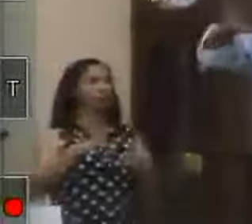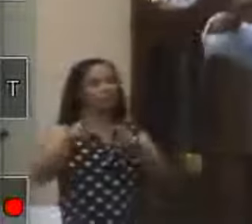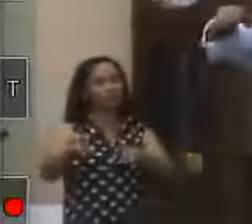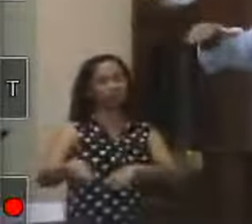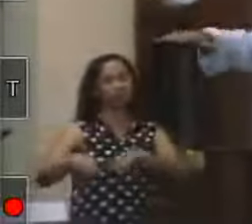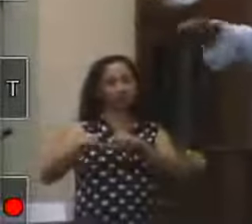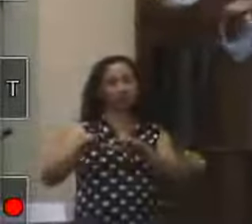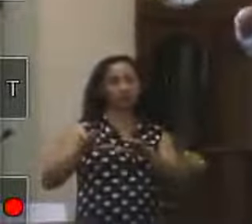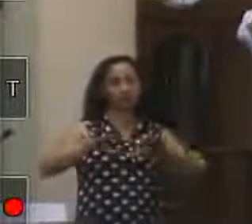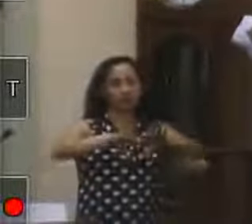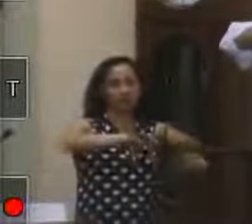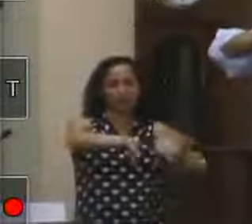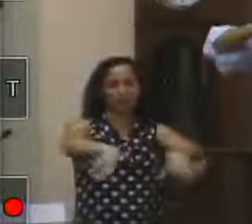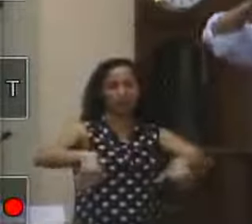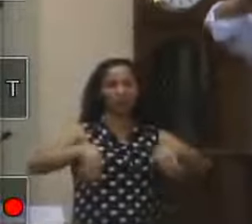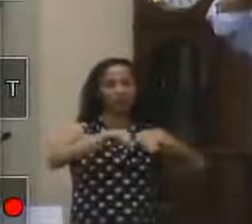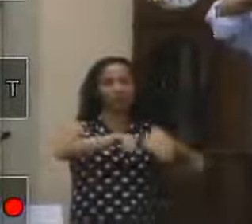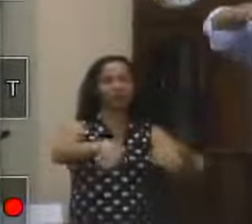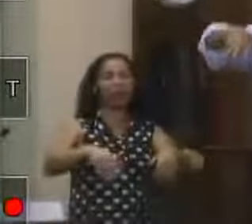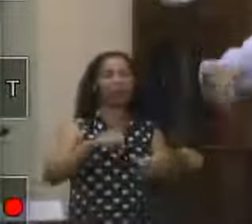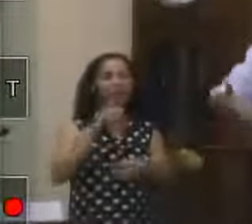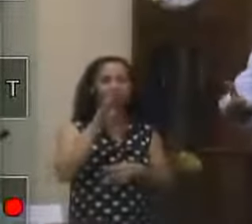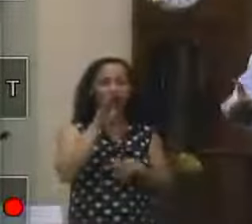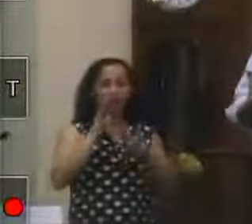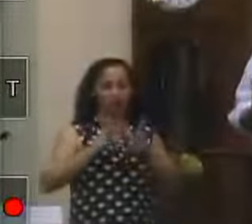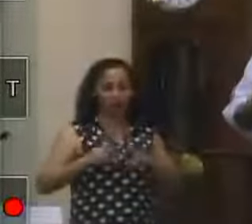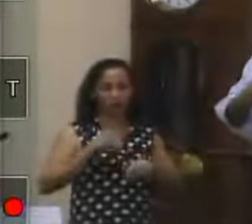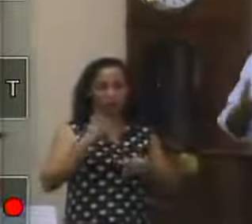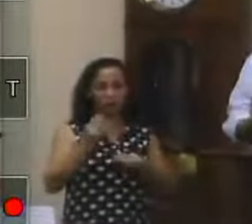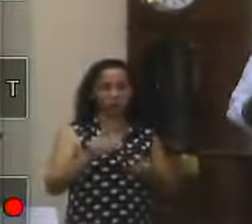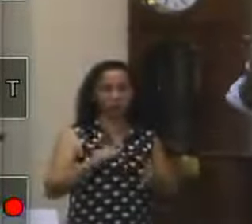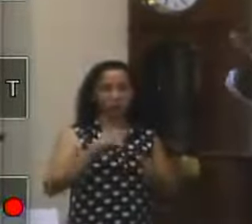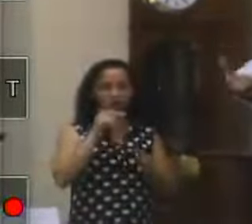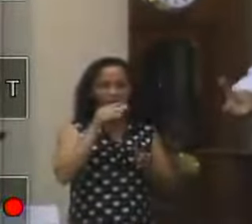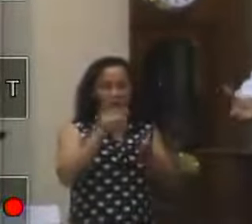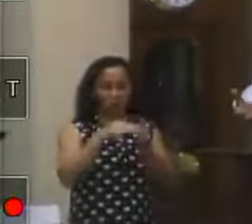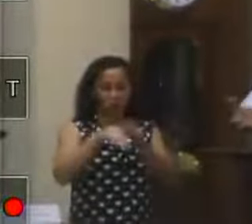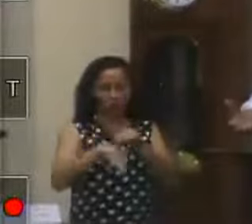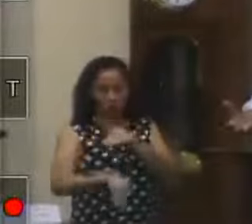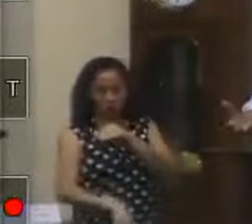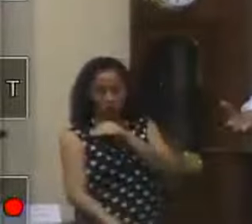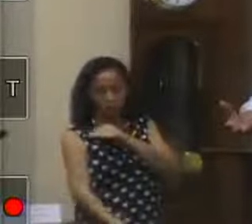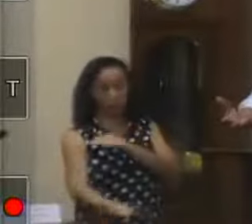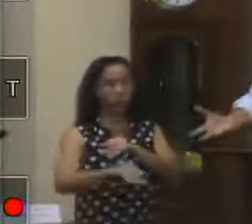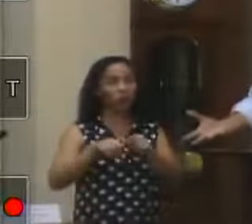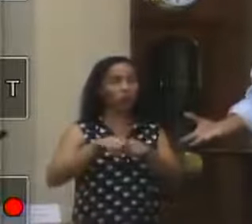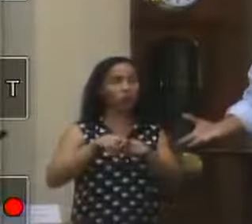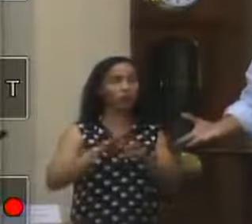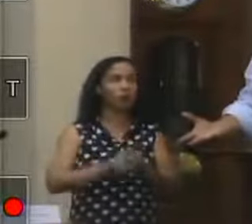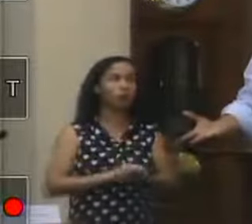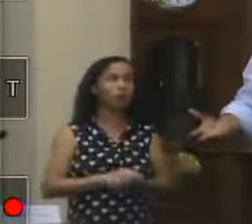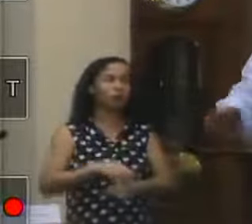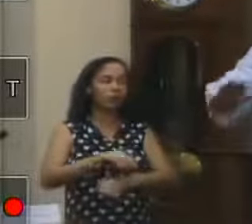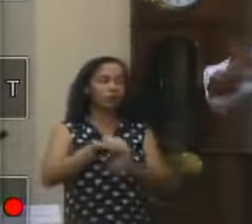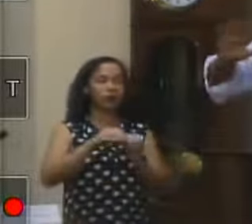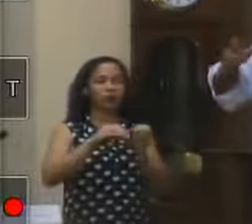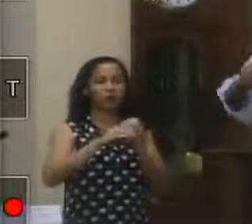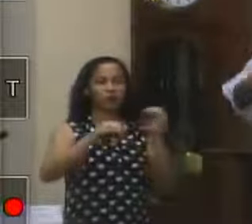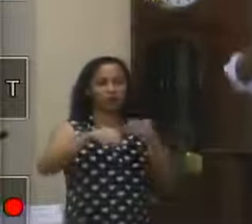tudo, desassorearam as margens, afundaram o leito, ou seja, você faz ali um reservatório natural. Engenharia.